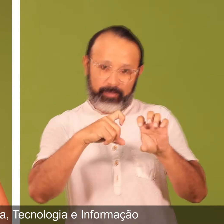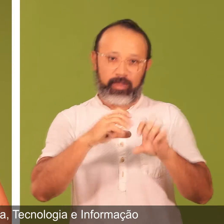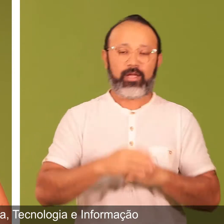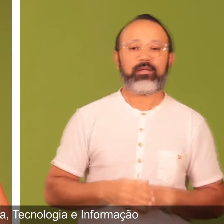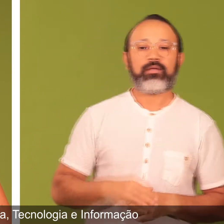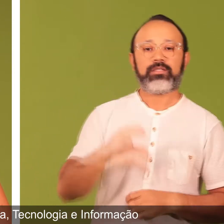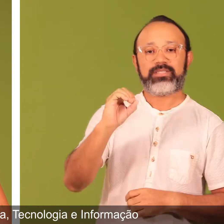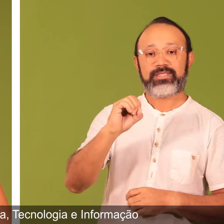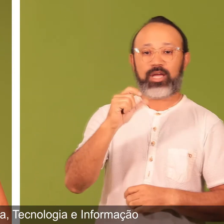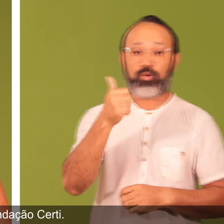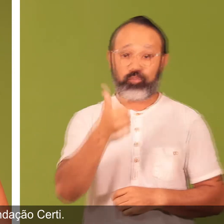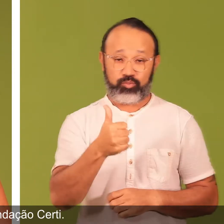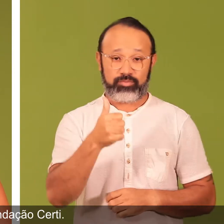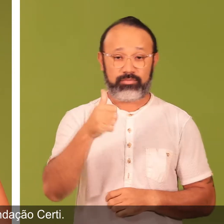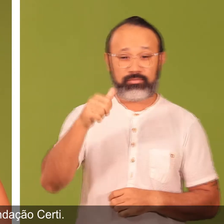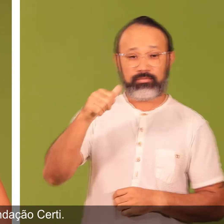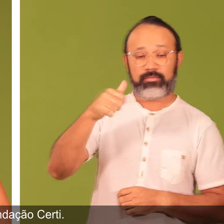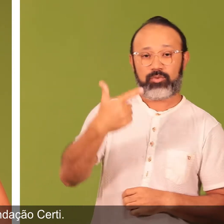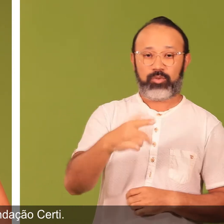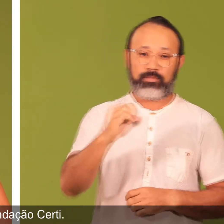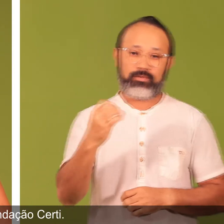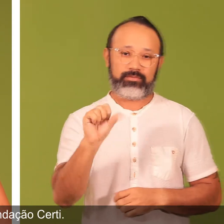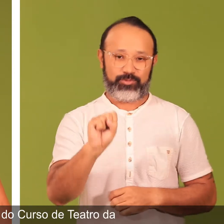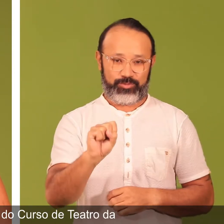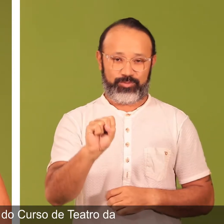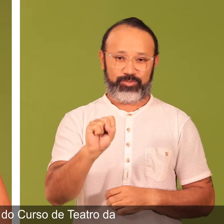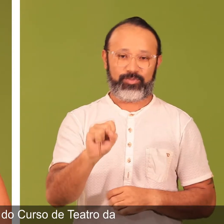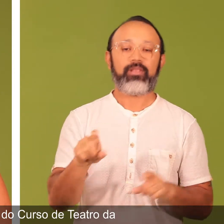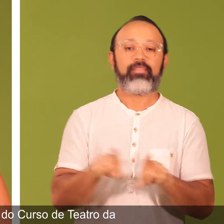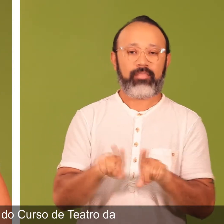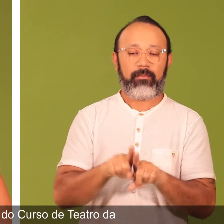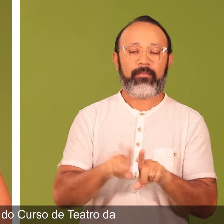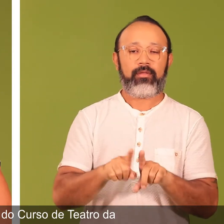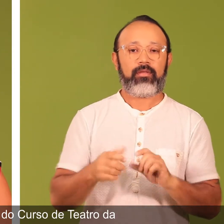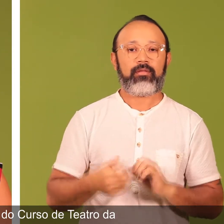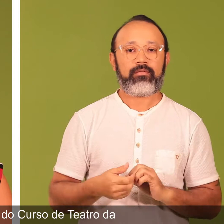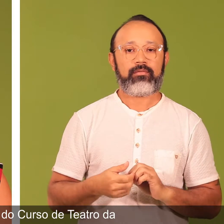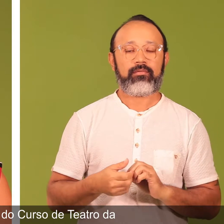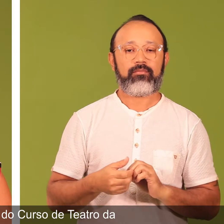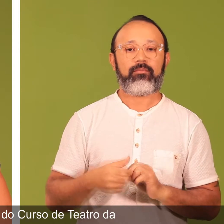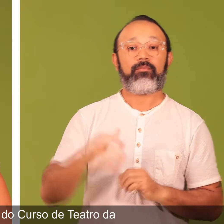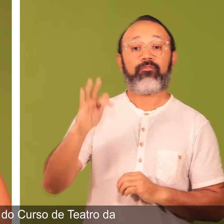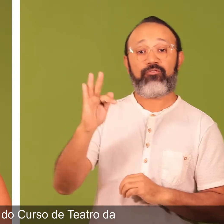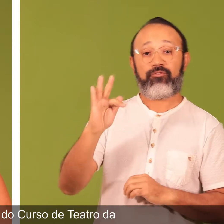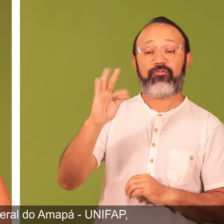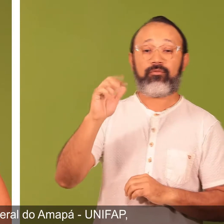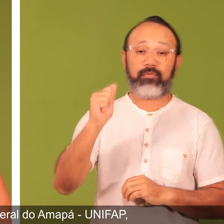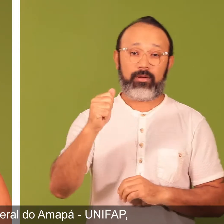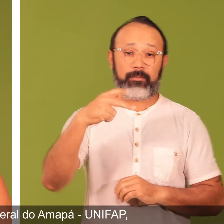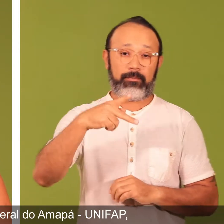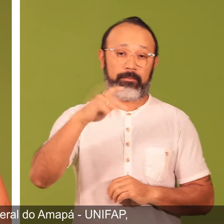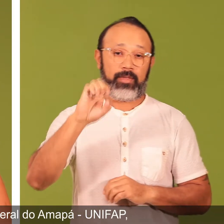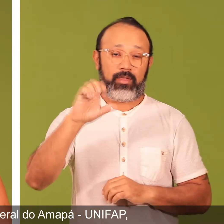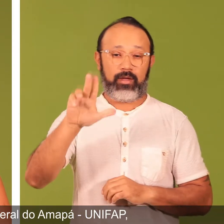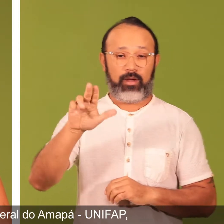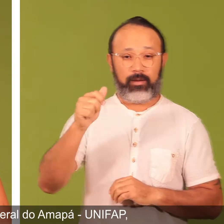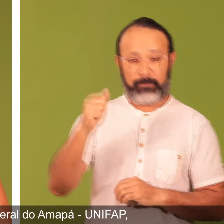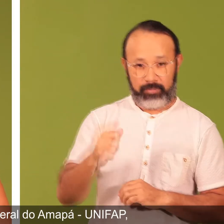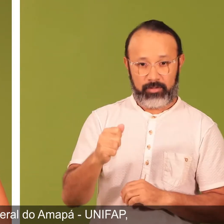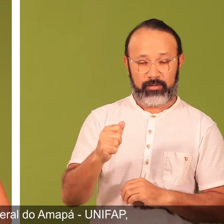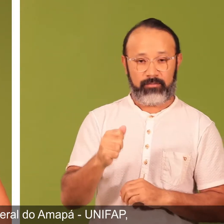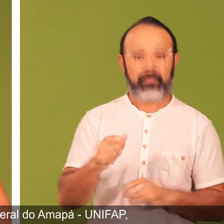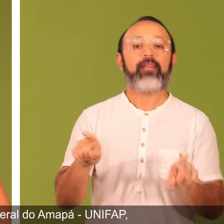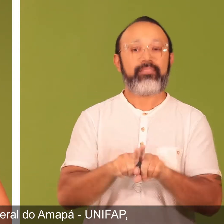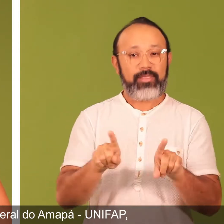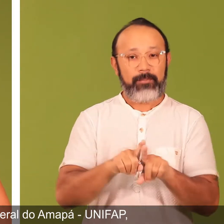e informação e Fundação certi tendo parceria do curso de teatro da Universidade Federal